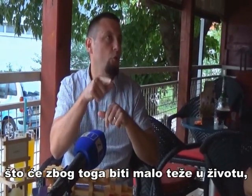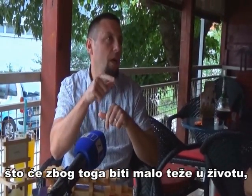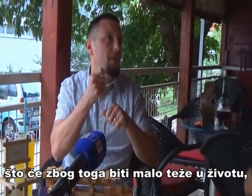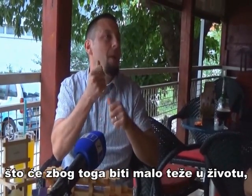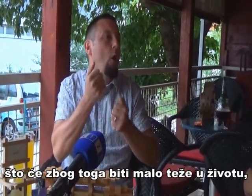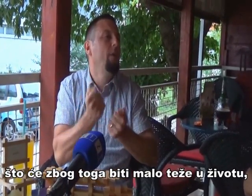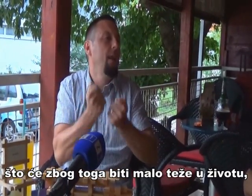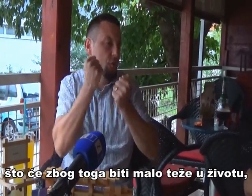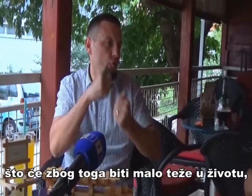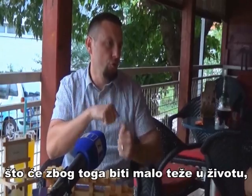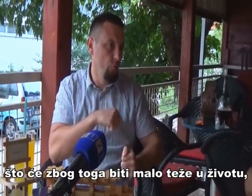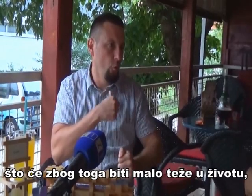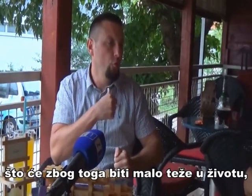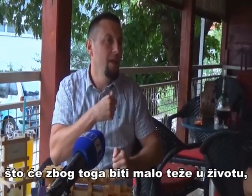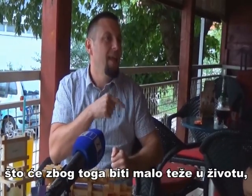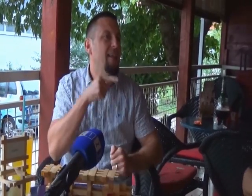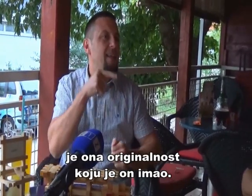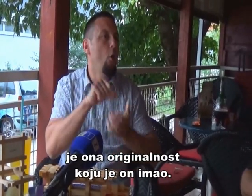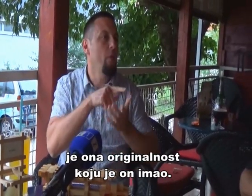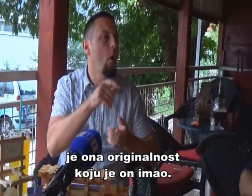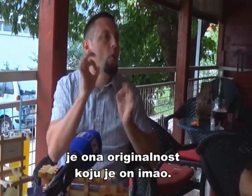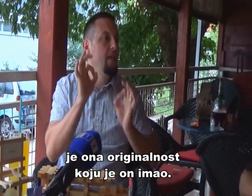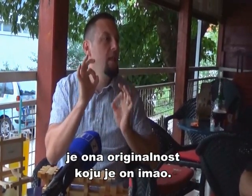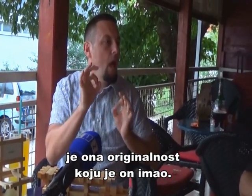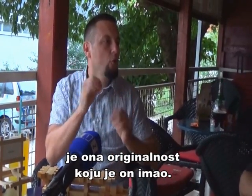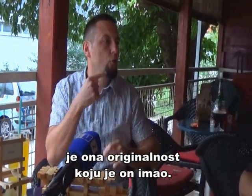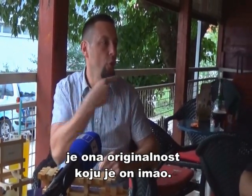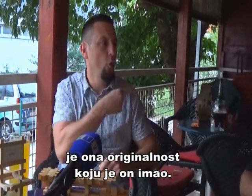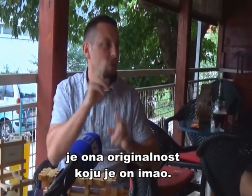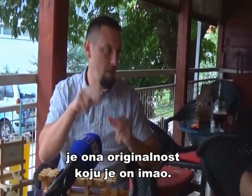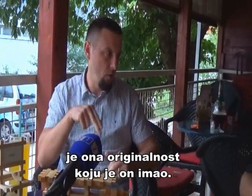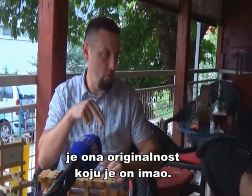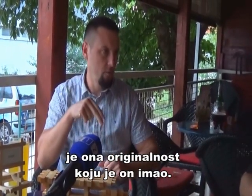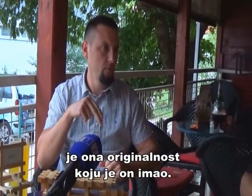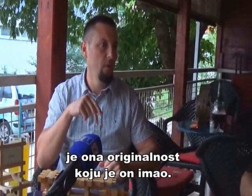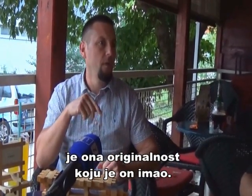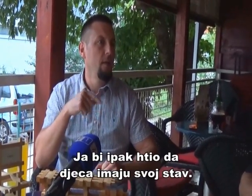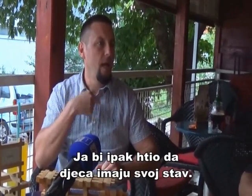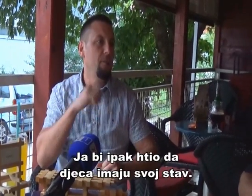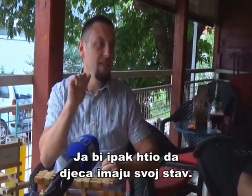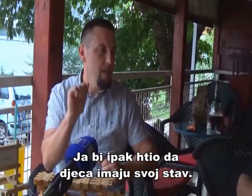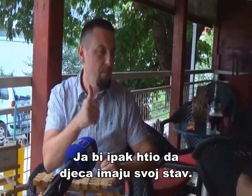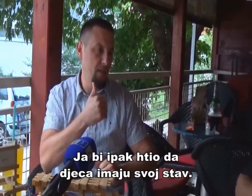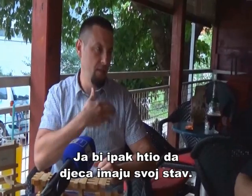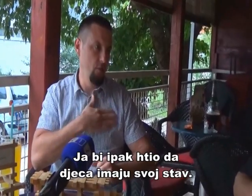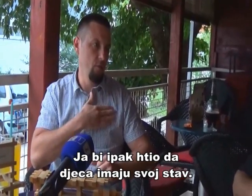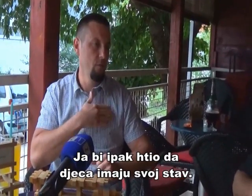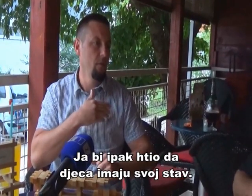toga biti malo teže u životu, je ona originalnost koju on imao. Ja bi ipak htio